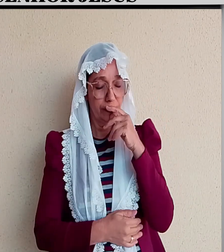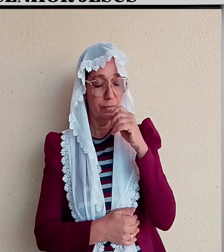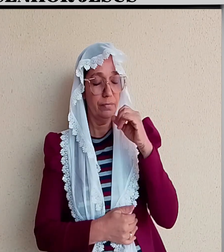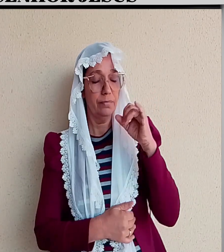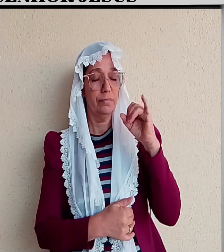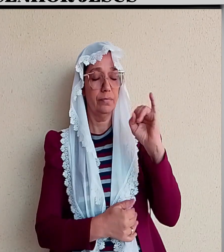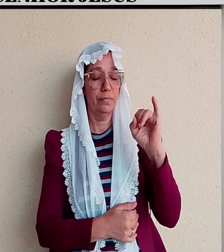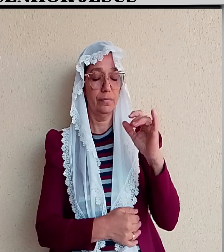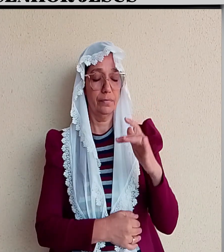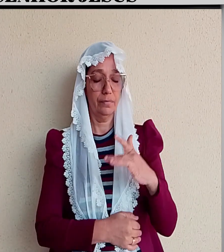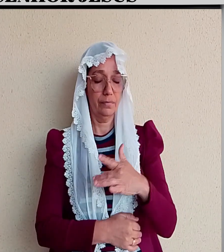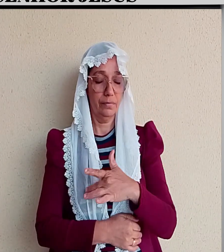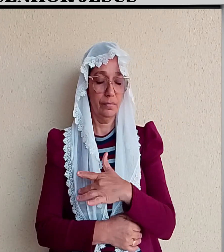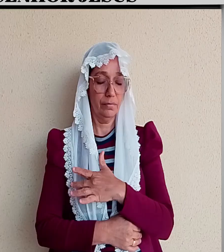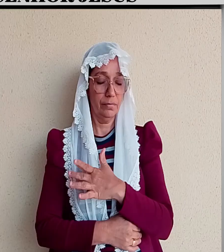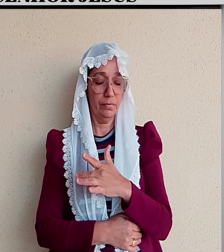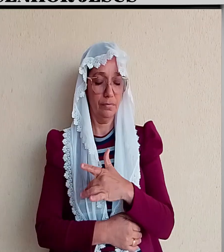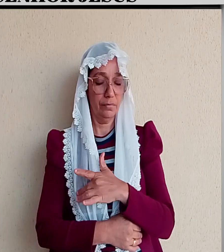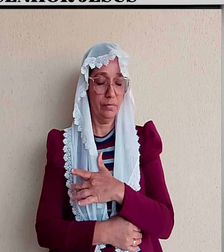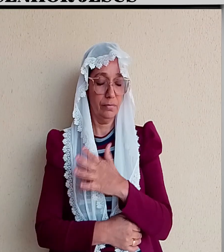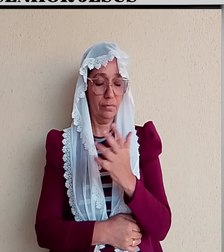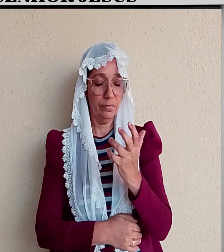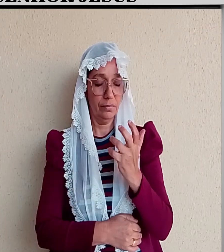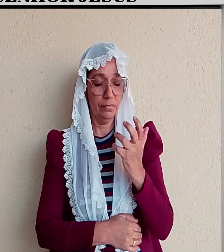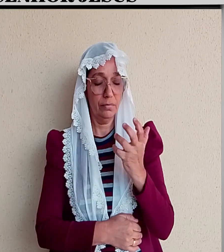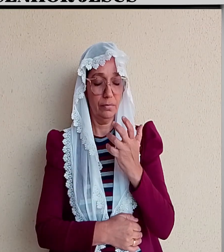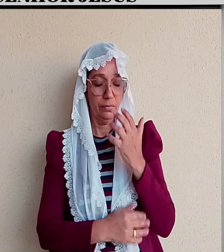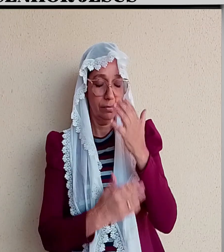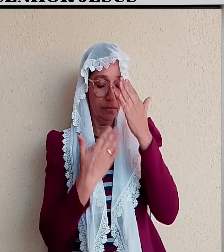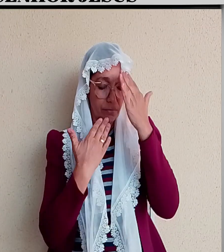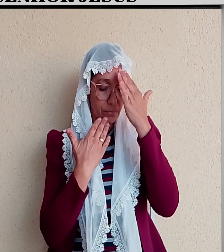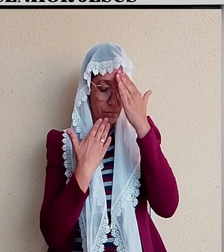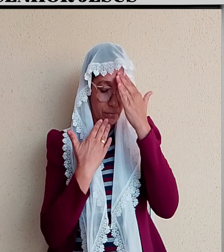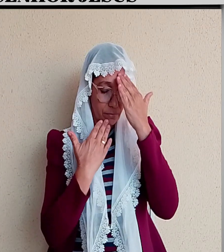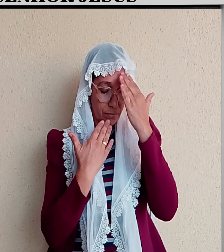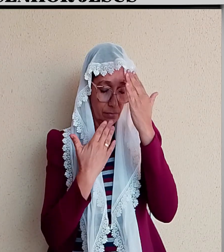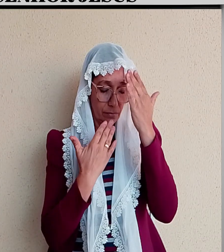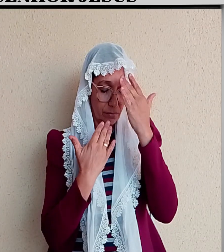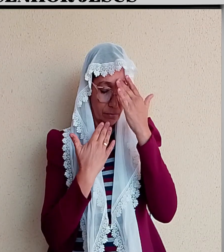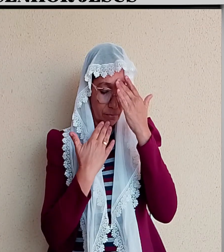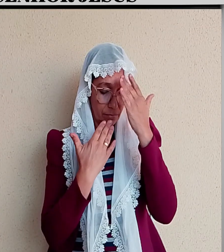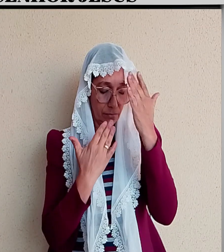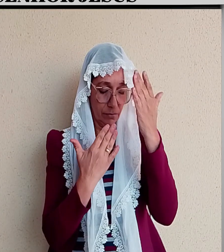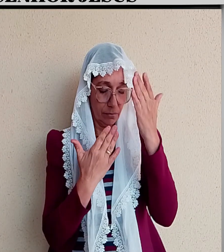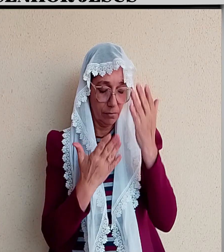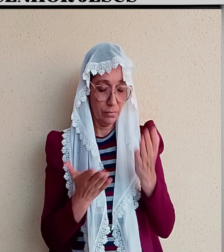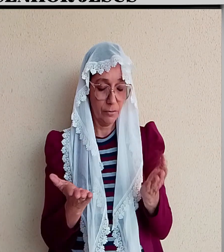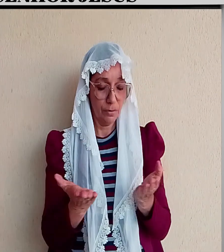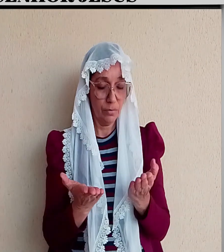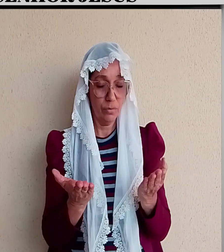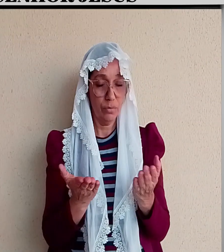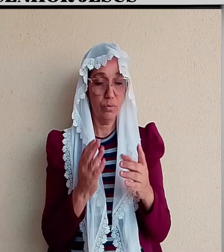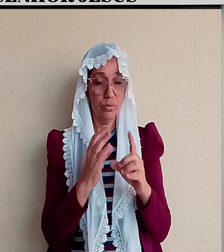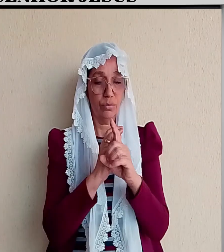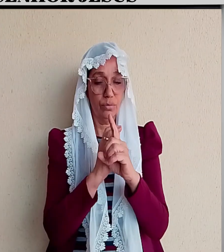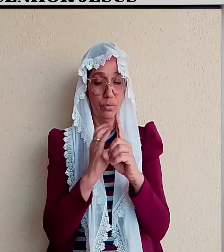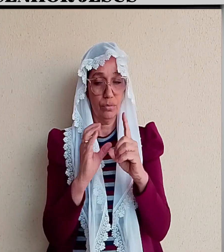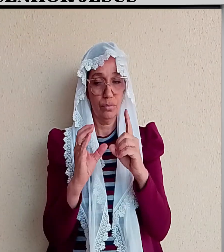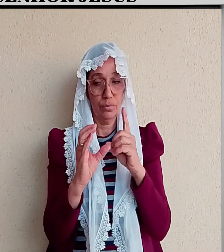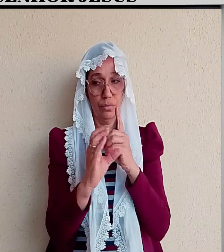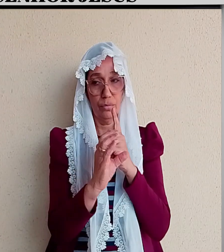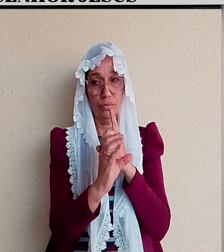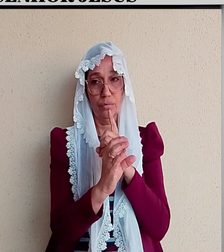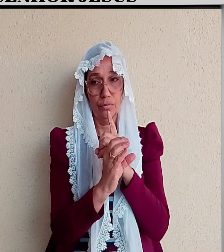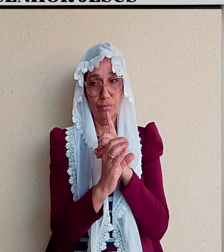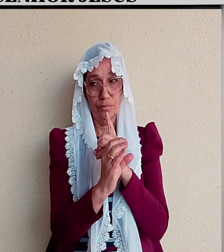Senhor, te Aleluia, agradecemos, Jesus. Pai amado, Aleluia. por mais esse dia de culto, Senhor glorioso, por mais esse Aleluia.